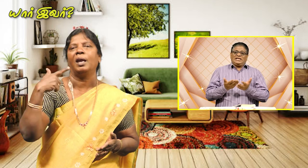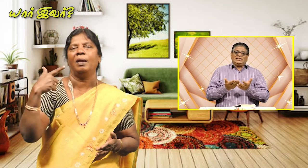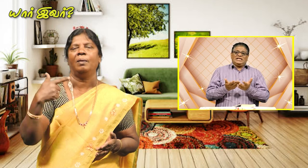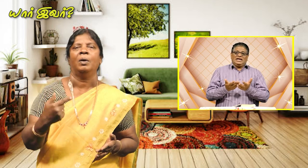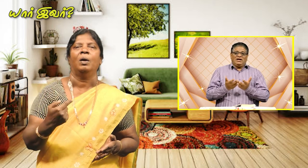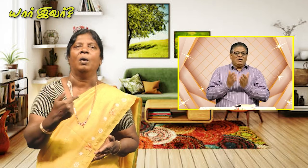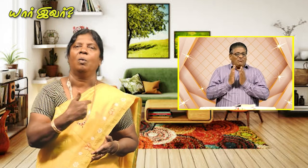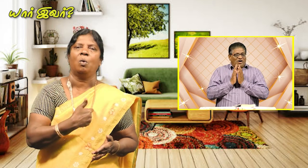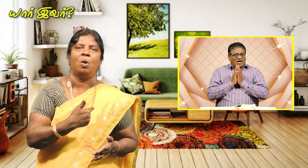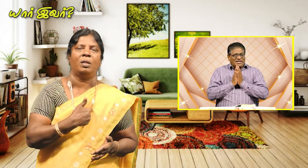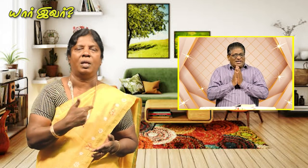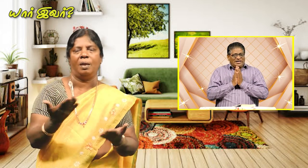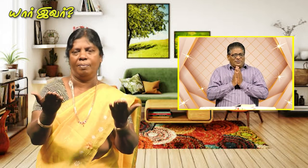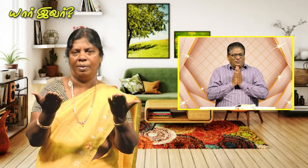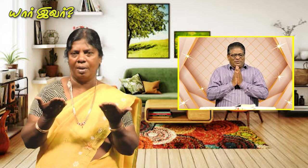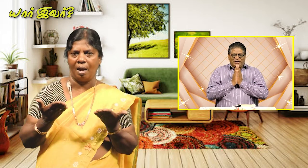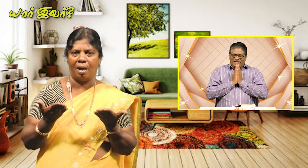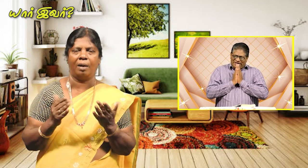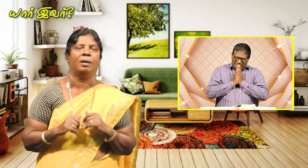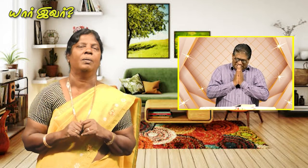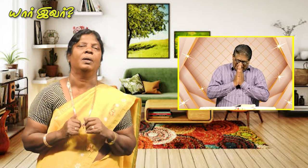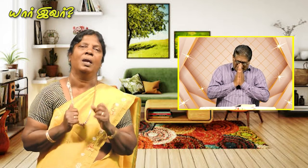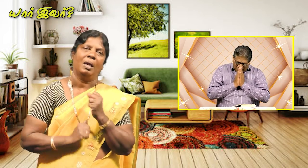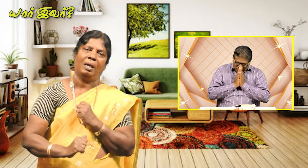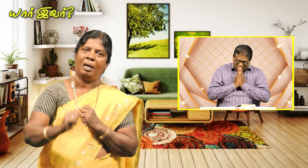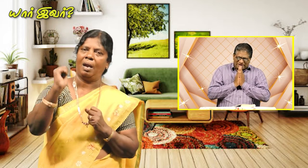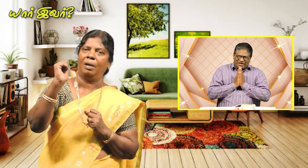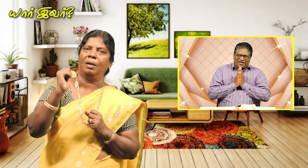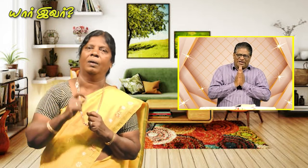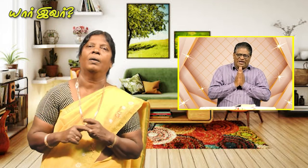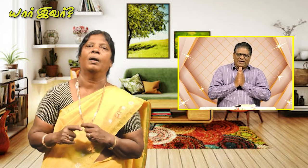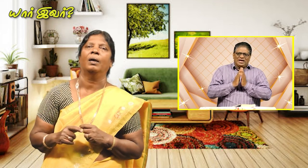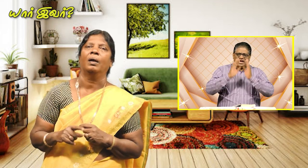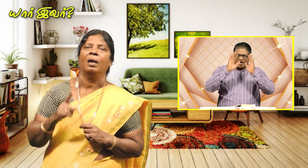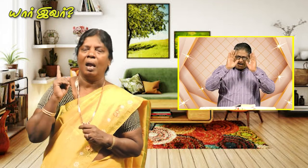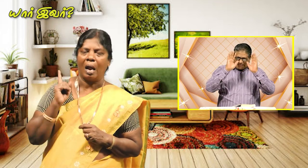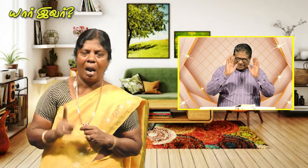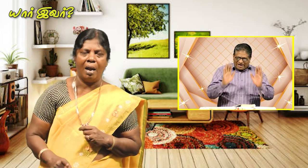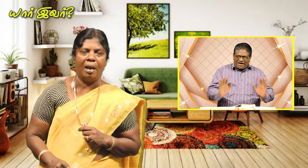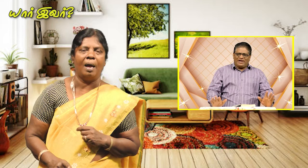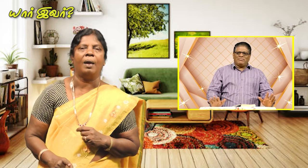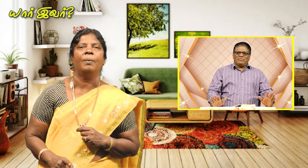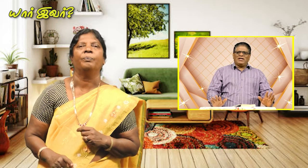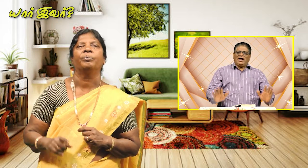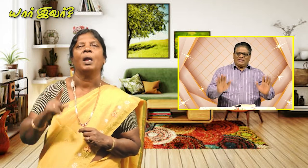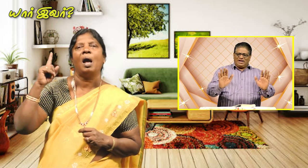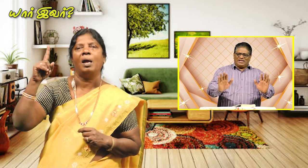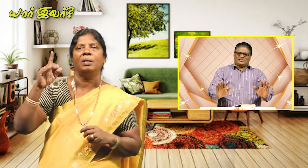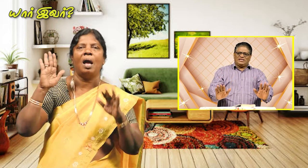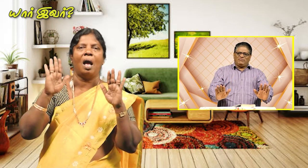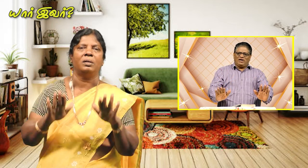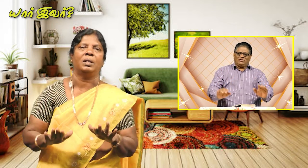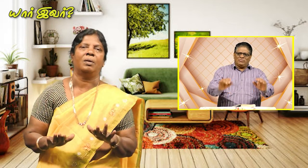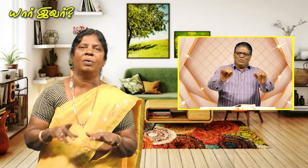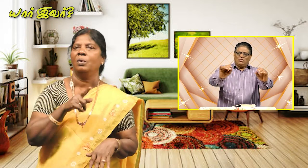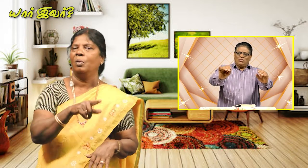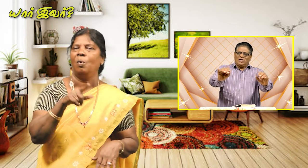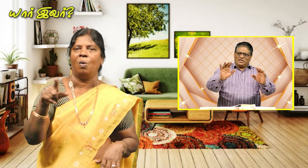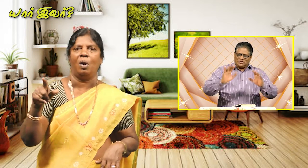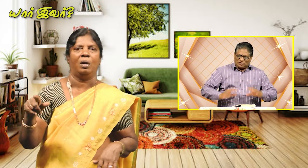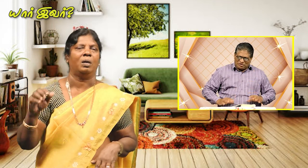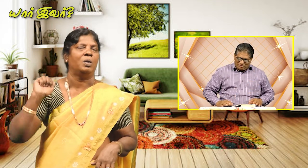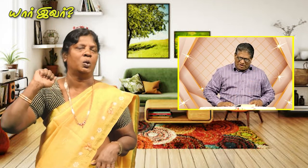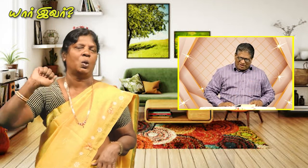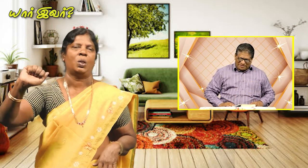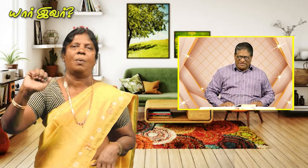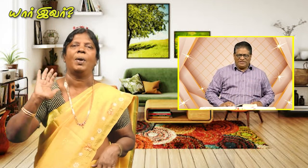இயல்புகள் நிறைந்த வாழ்க்கையையும் எனக்கு தாரும் என்று கேளுங்க. கட்டாயம் அந்த ஆசீர்வாதம்